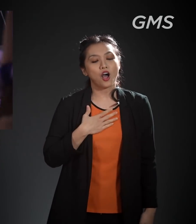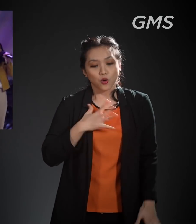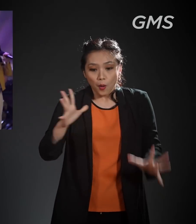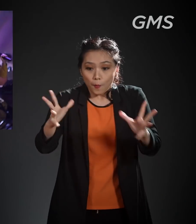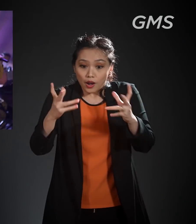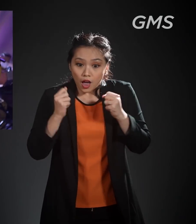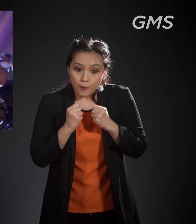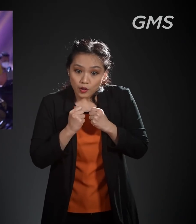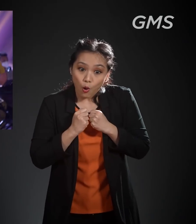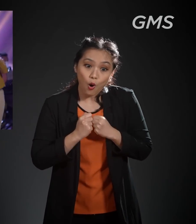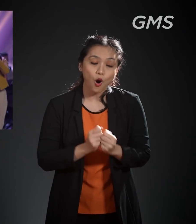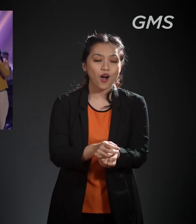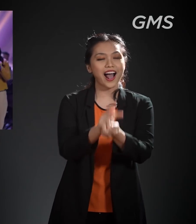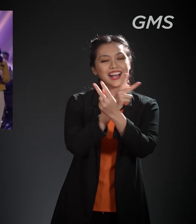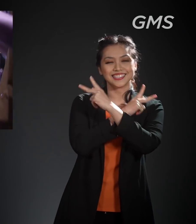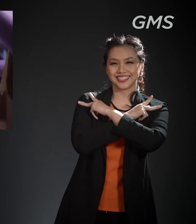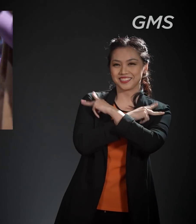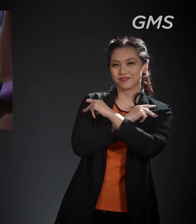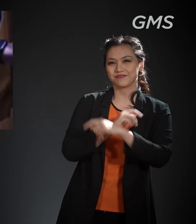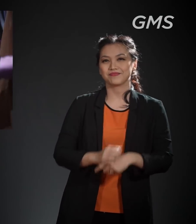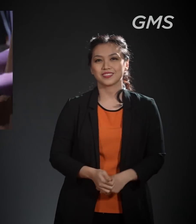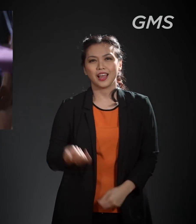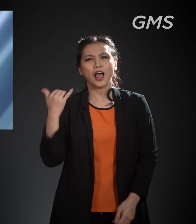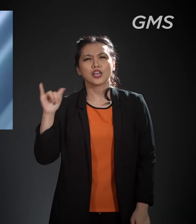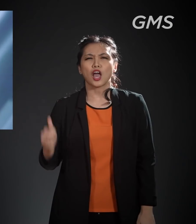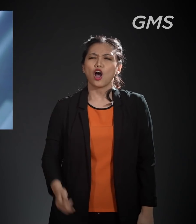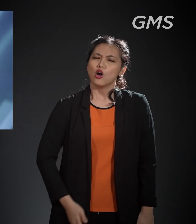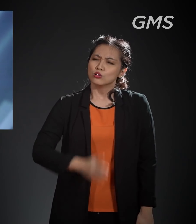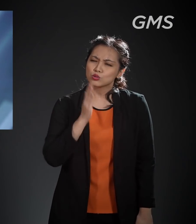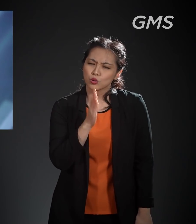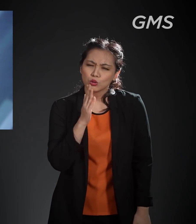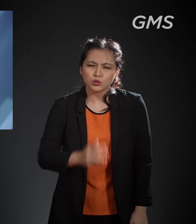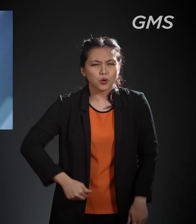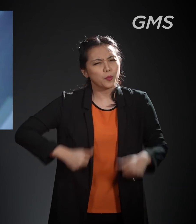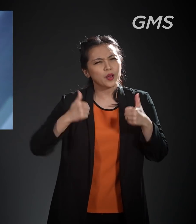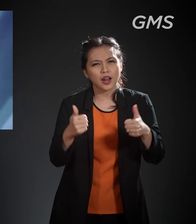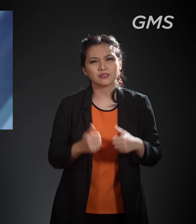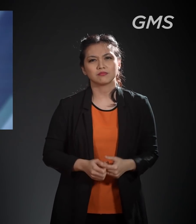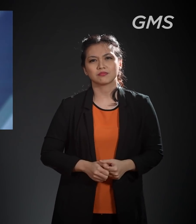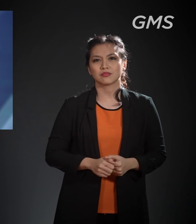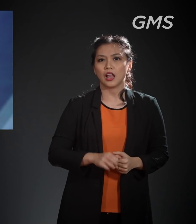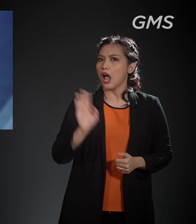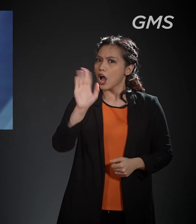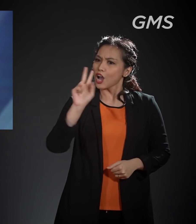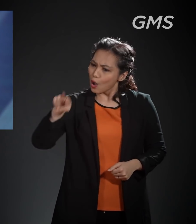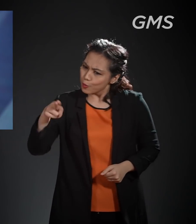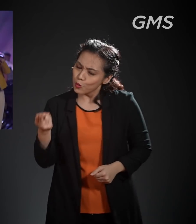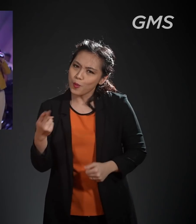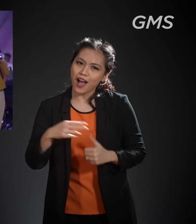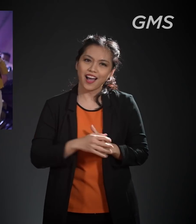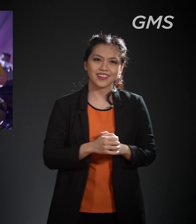Yang kutemukan kasih yang sejati tiada pernah